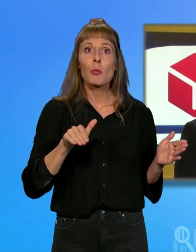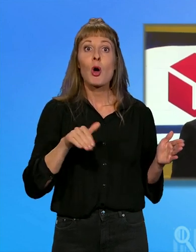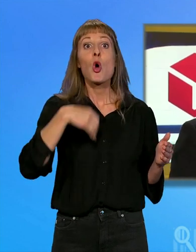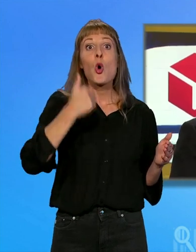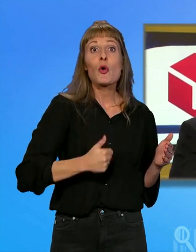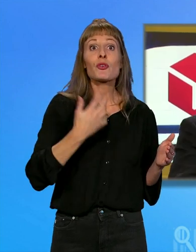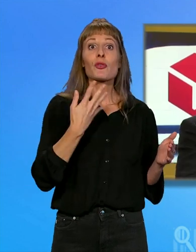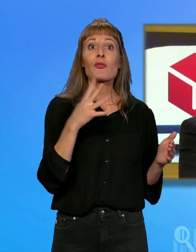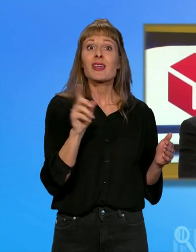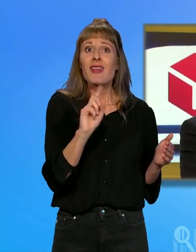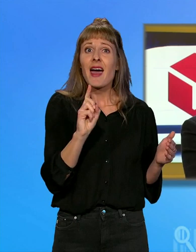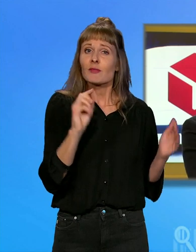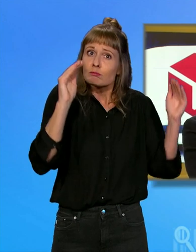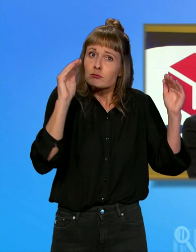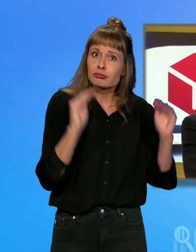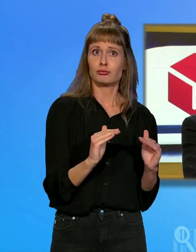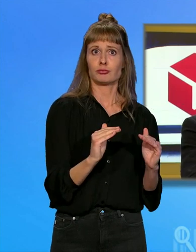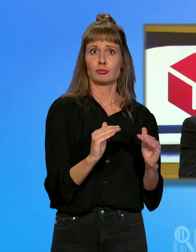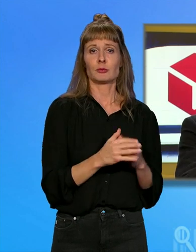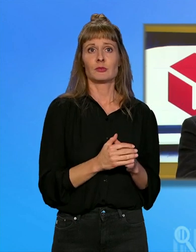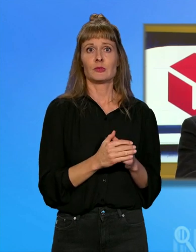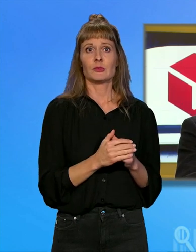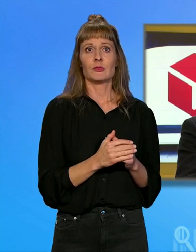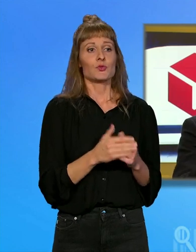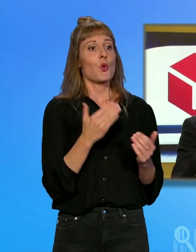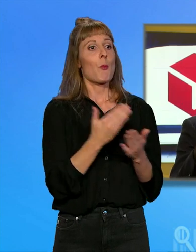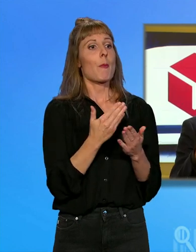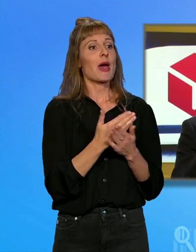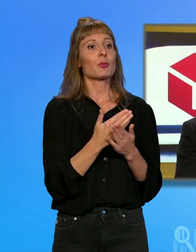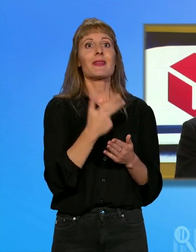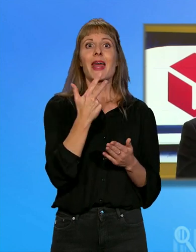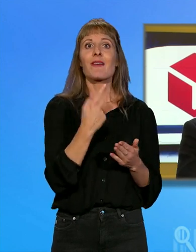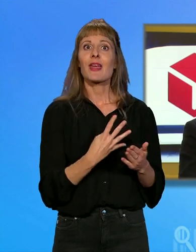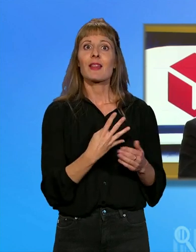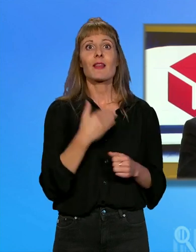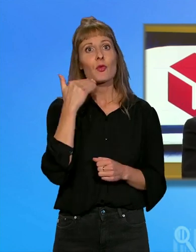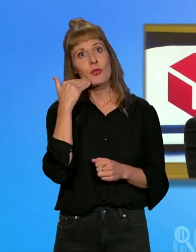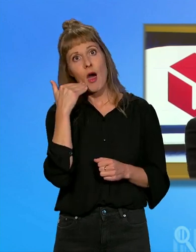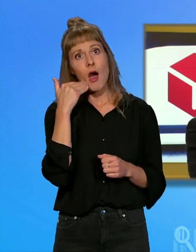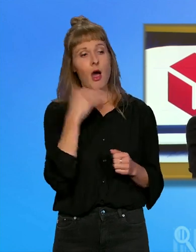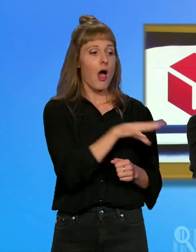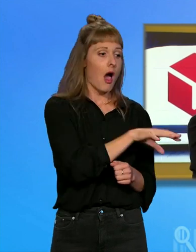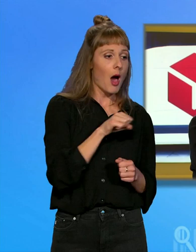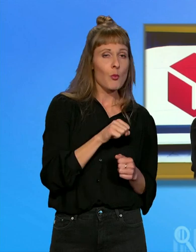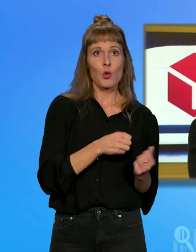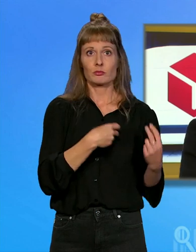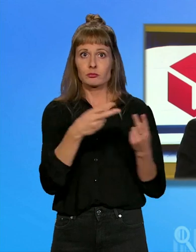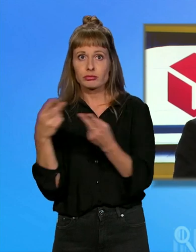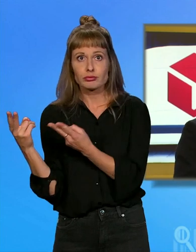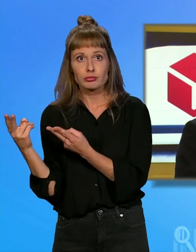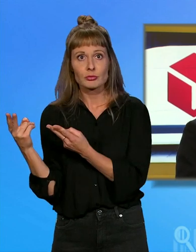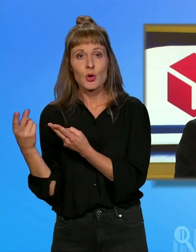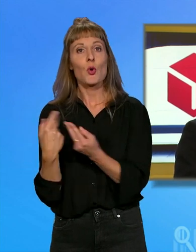fest beladen kann. Dass sagen wir, nur 3/4 vom Tag mit Verteilen und Abholen ausgefüllt sind und